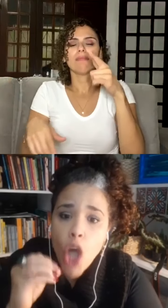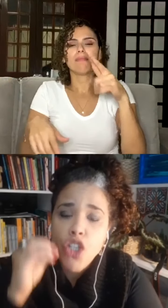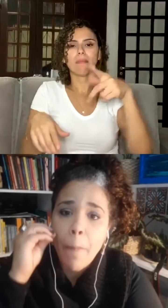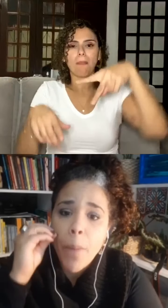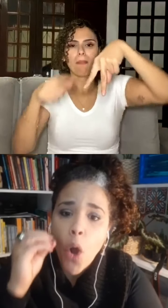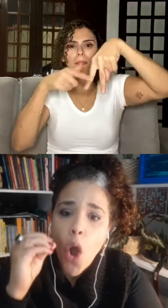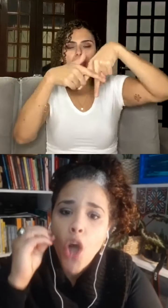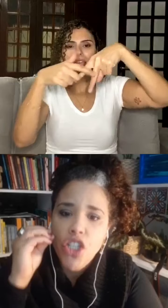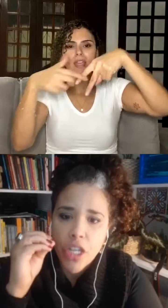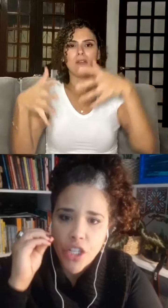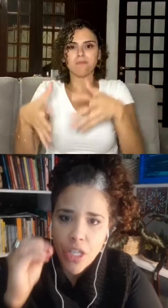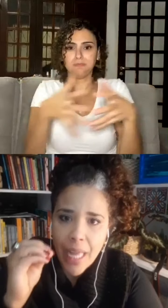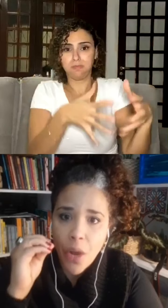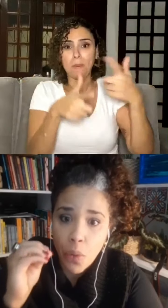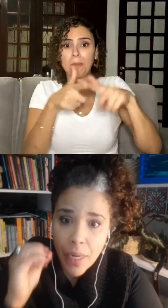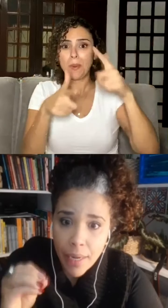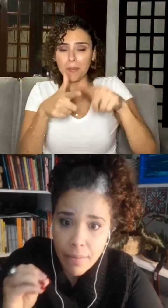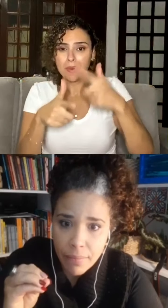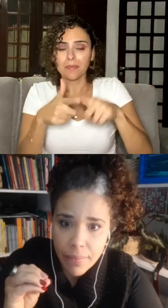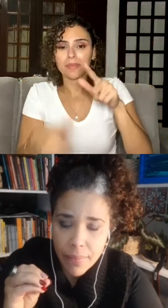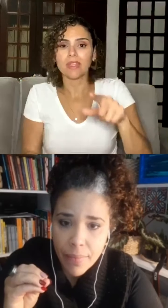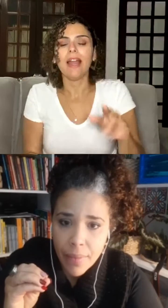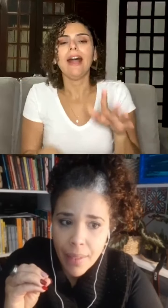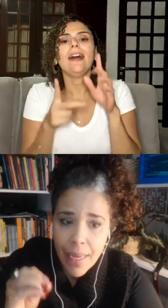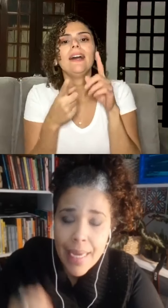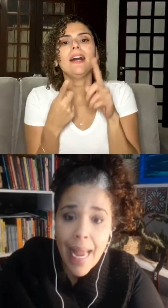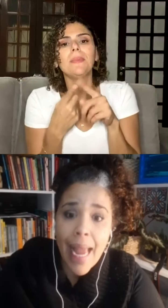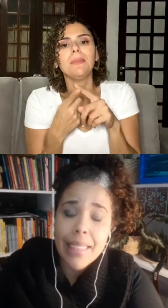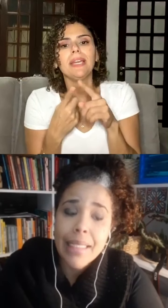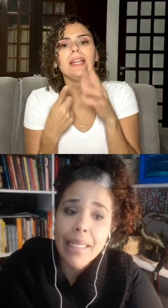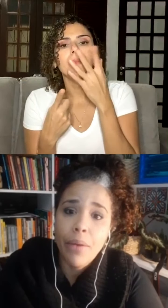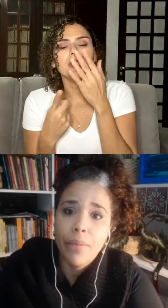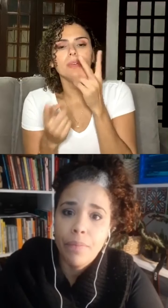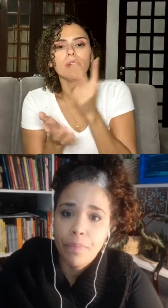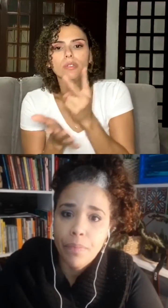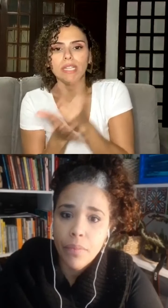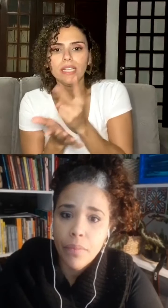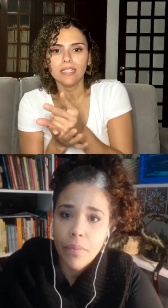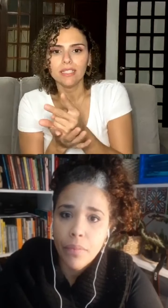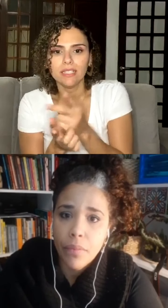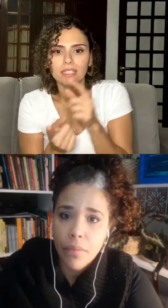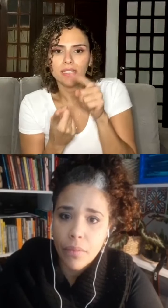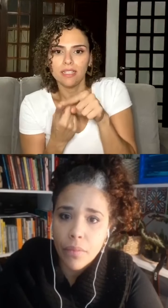de progesterona, elas têm a mesma cor, né?